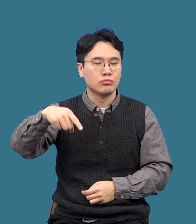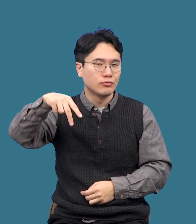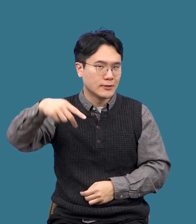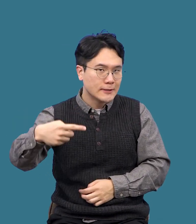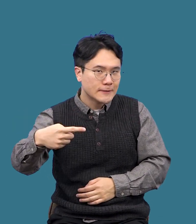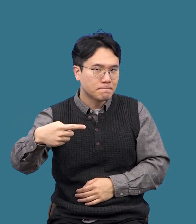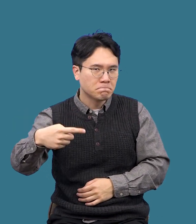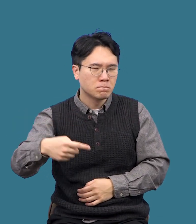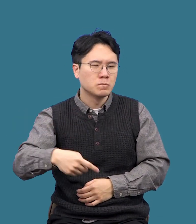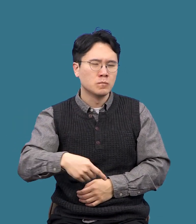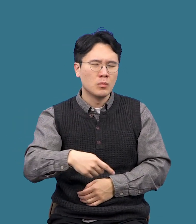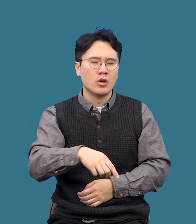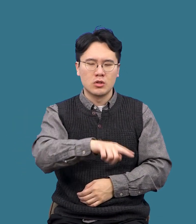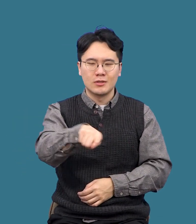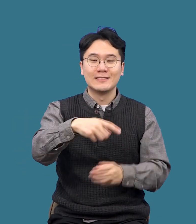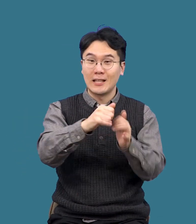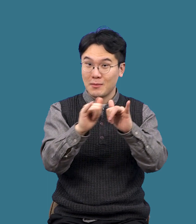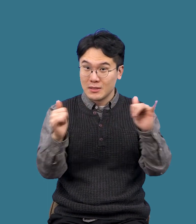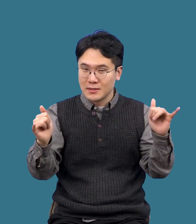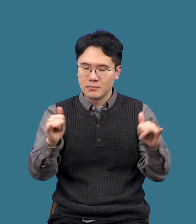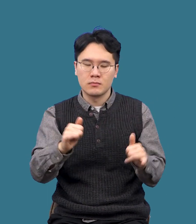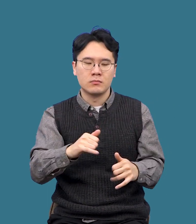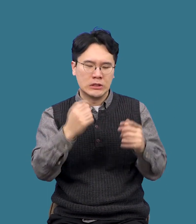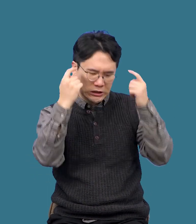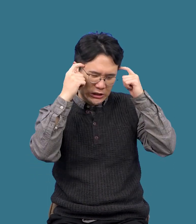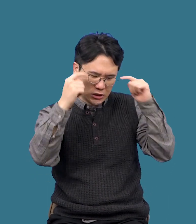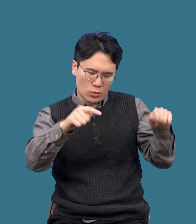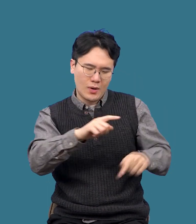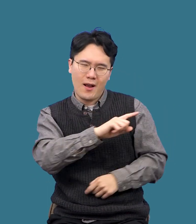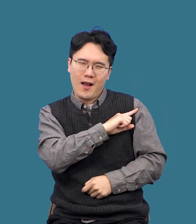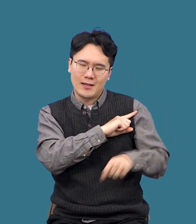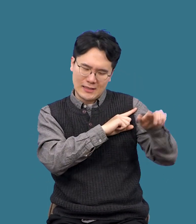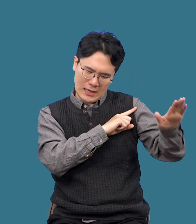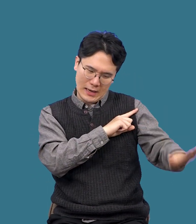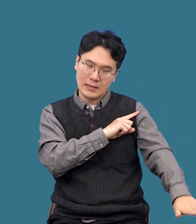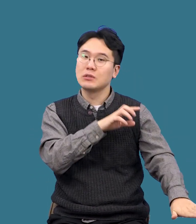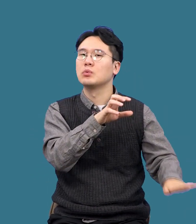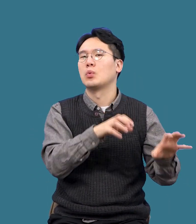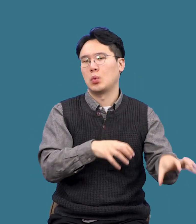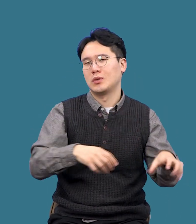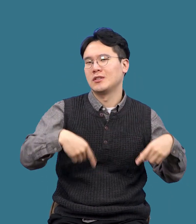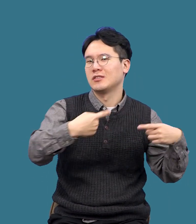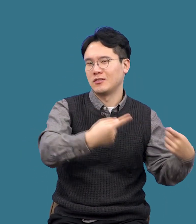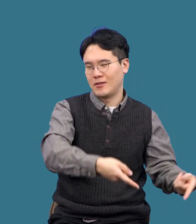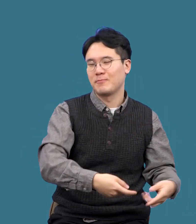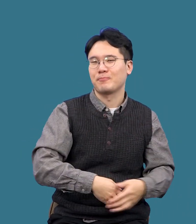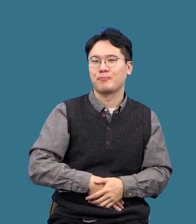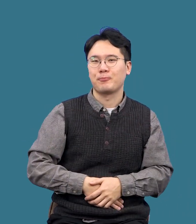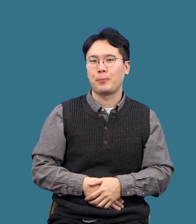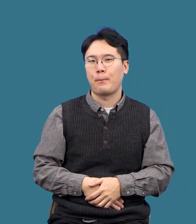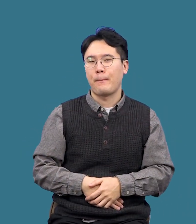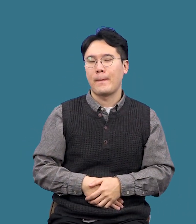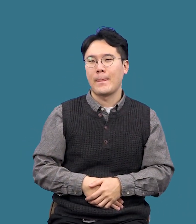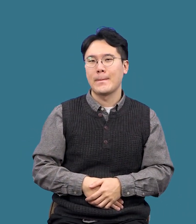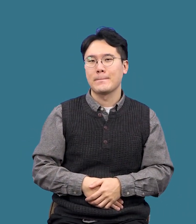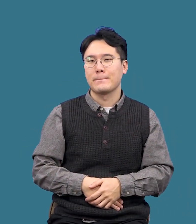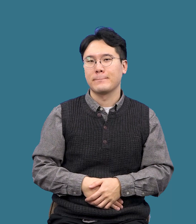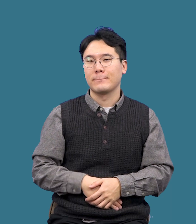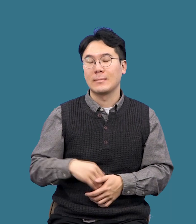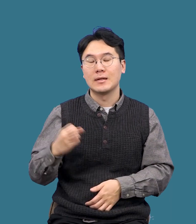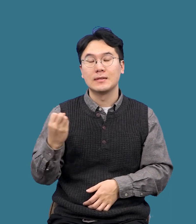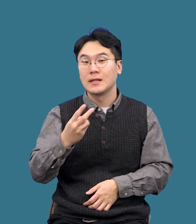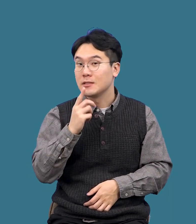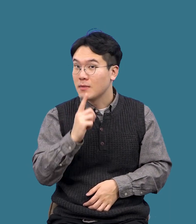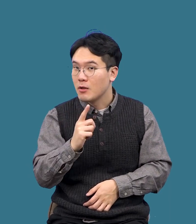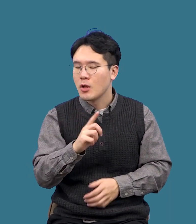맨 바닥에 던지운 모습을 묘사하고 있습니다. 다시 말하면 믿음을